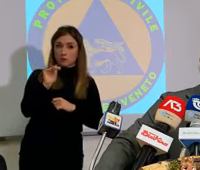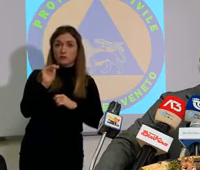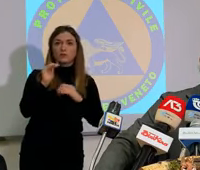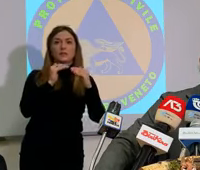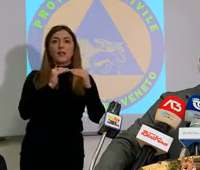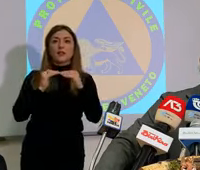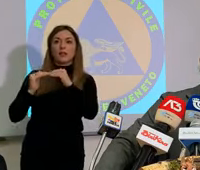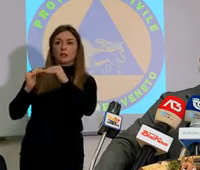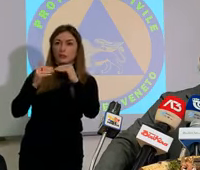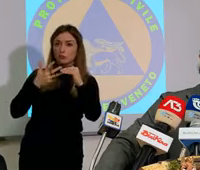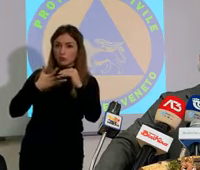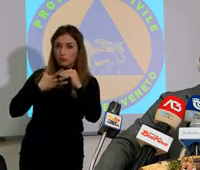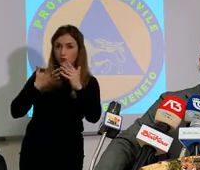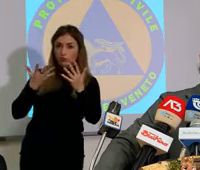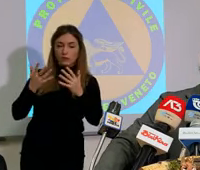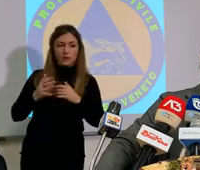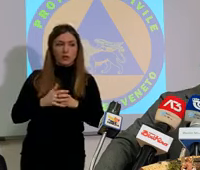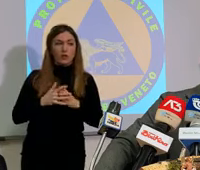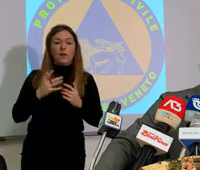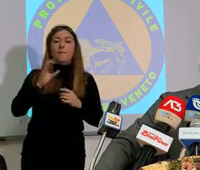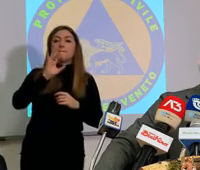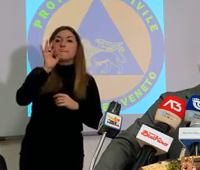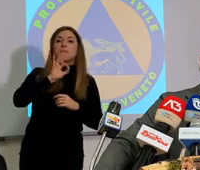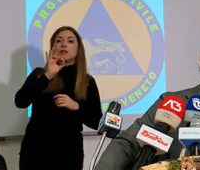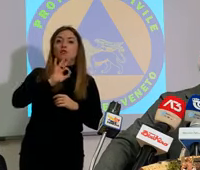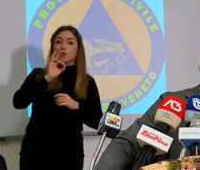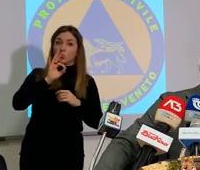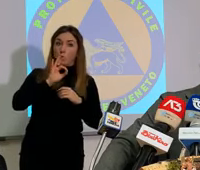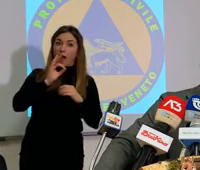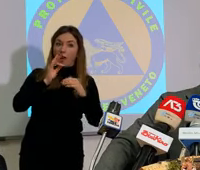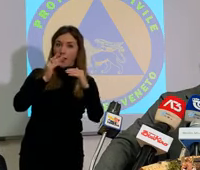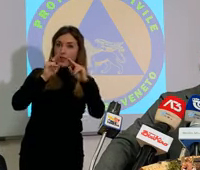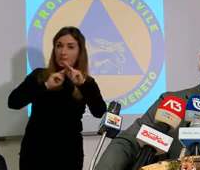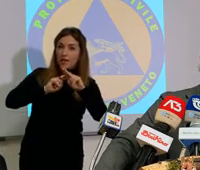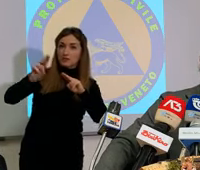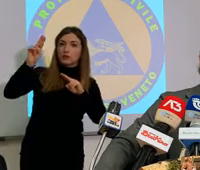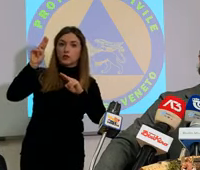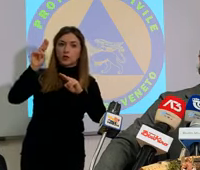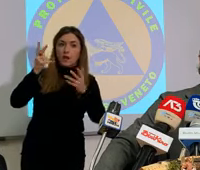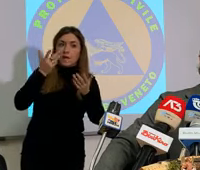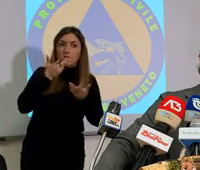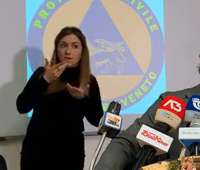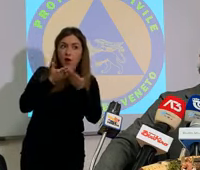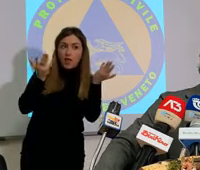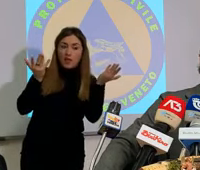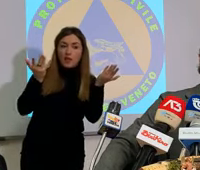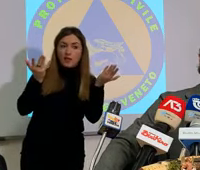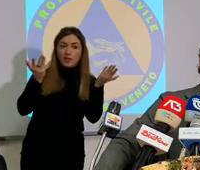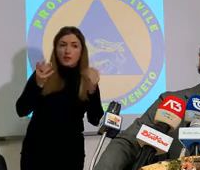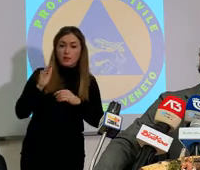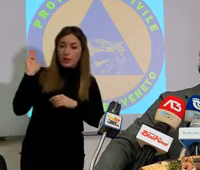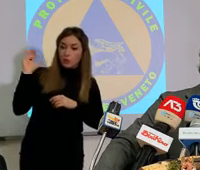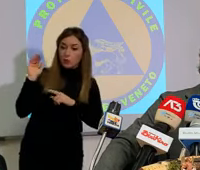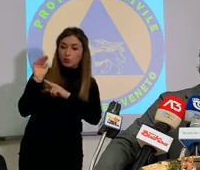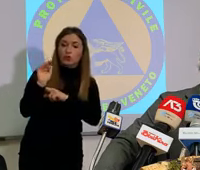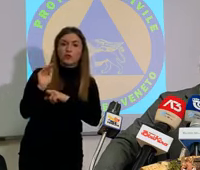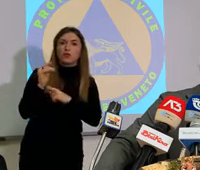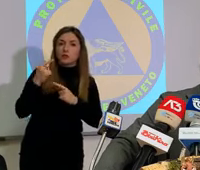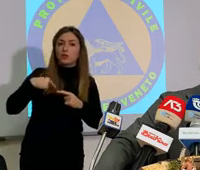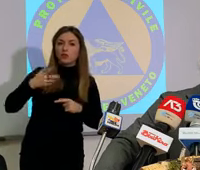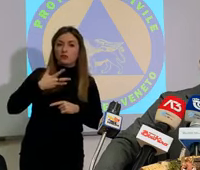all'ultima no no dico la percentuale nazionale se lo volete quotidiano piuttosto che noi abbiamo